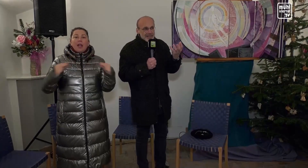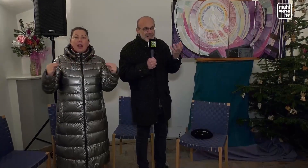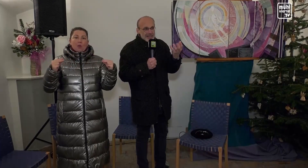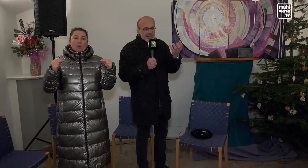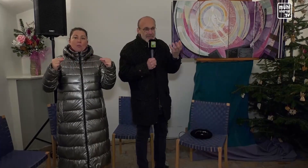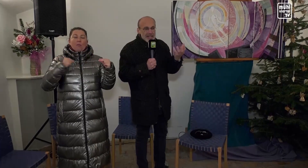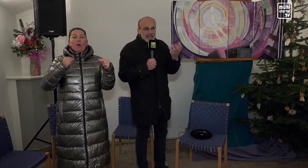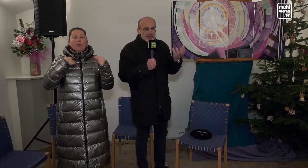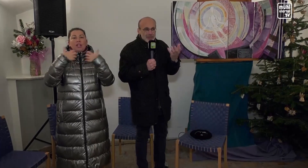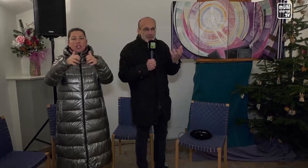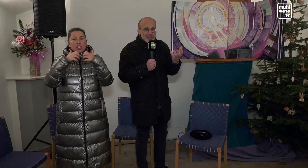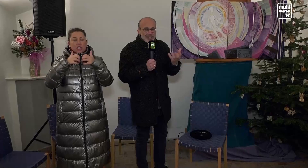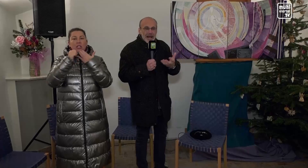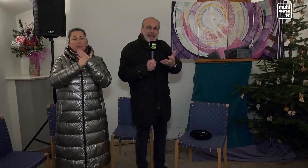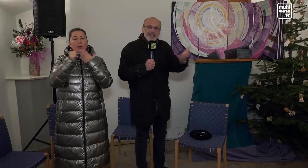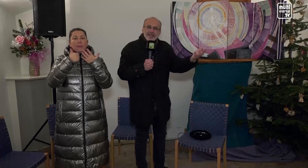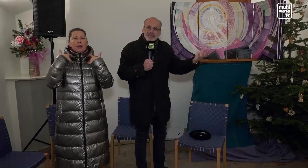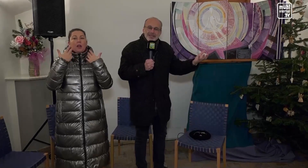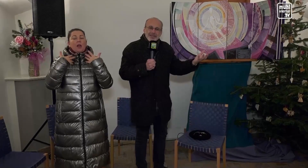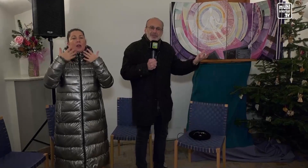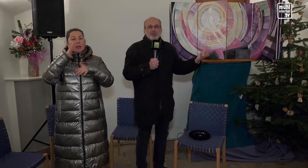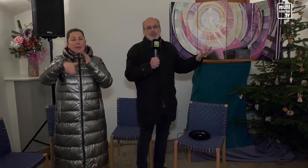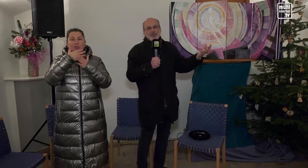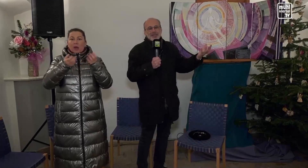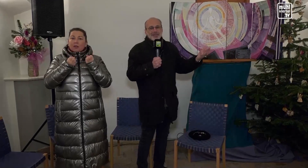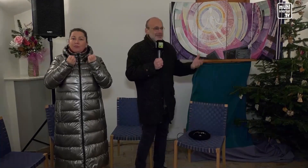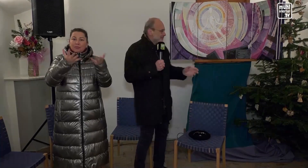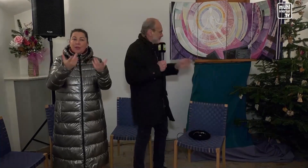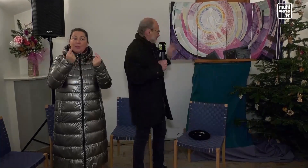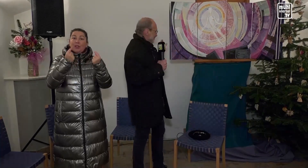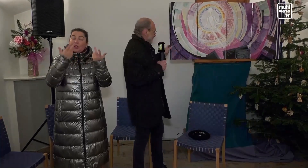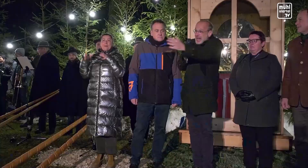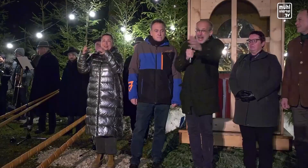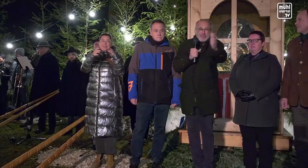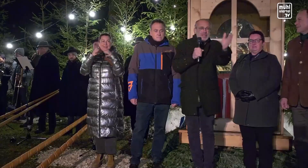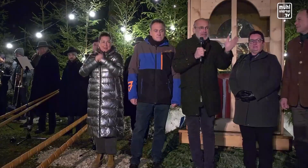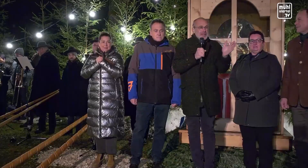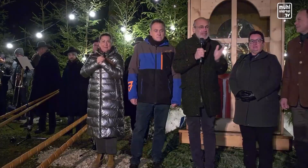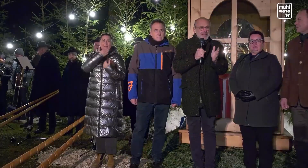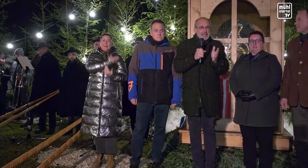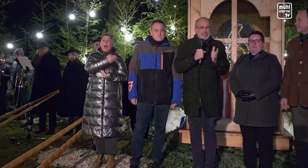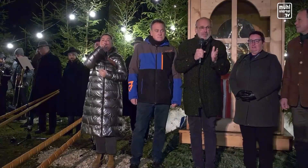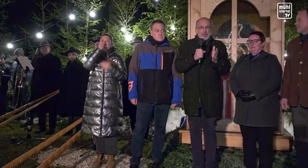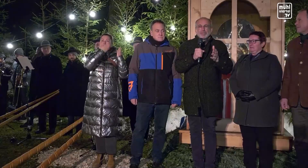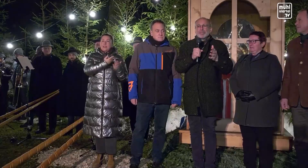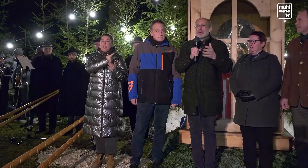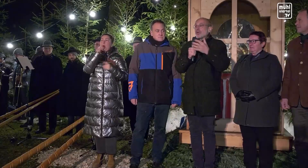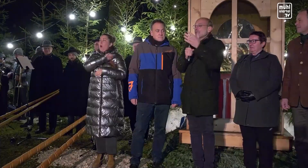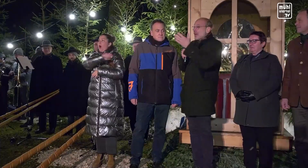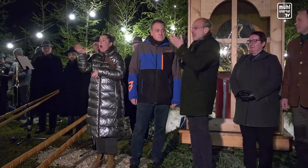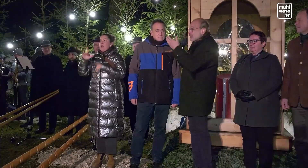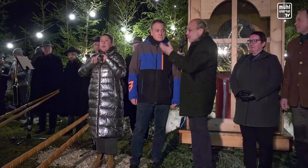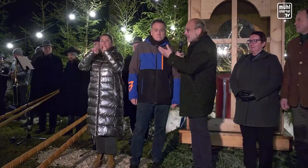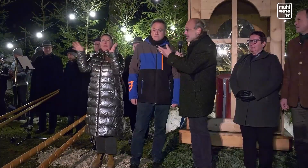dass das lebendige Wort Gottes allen verfügbar wird. Wunderschöne Worte von